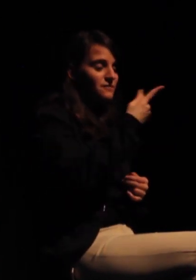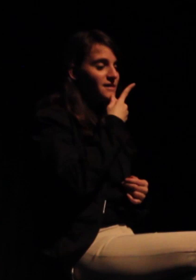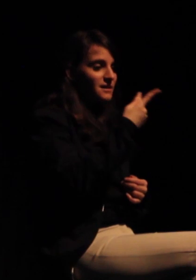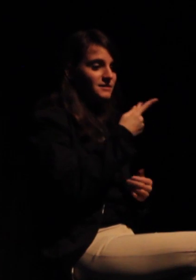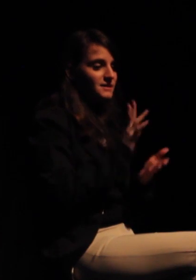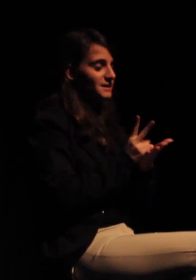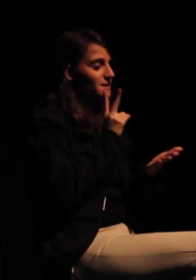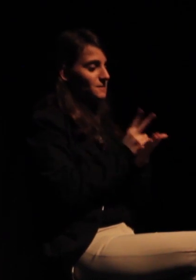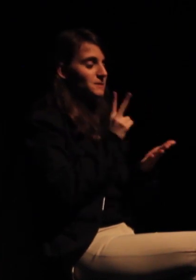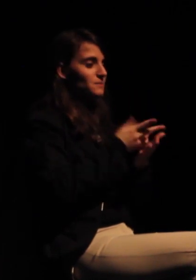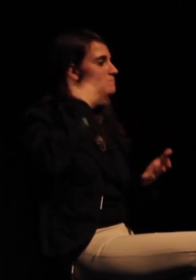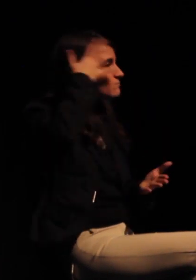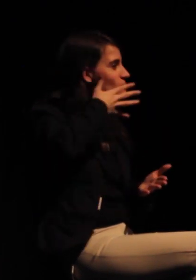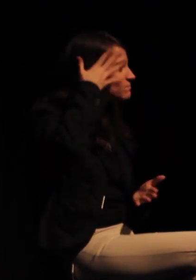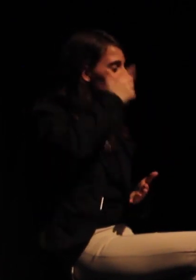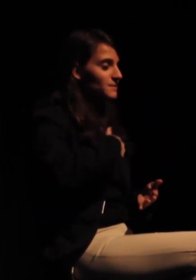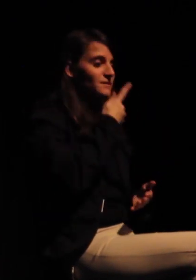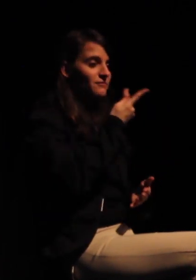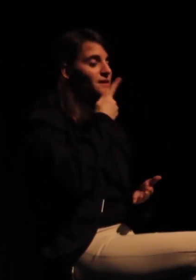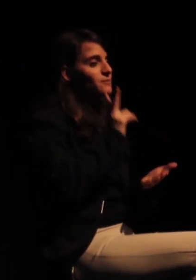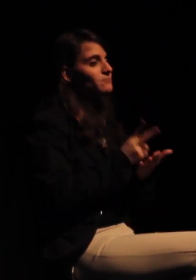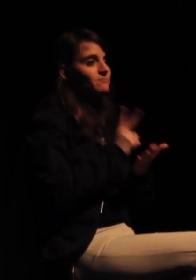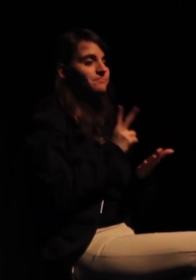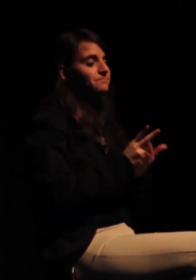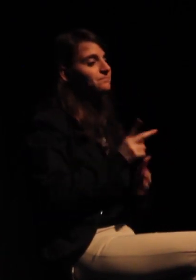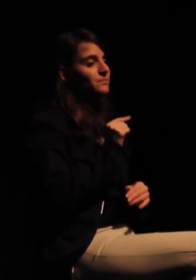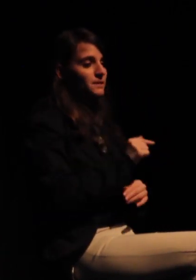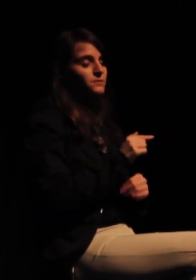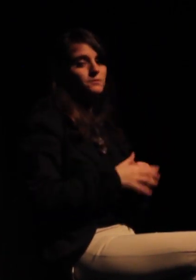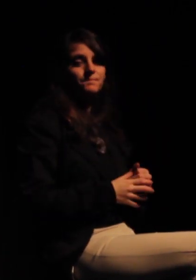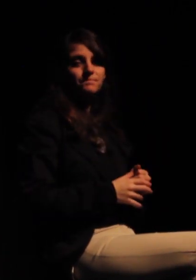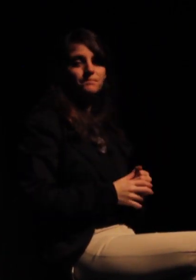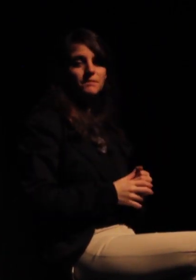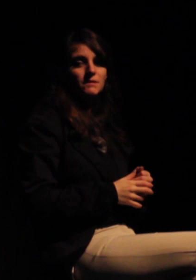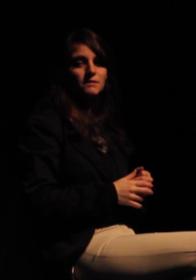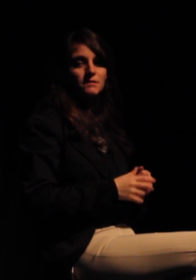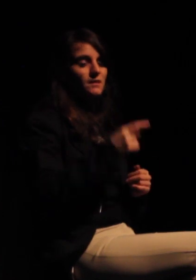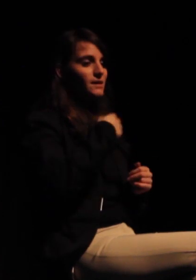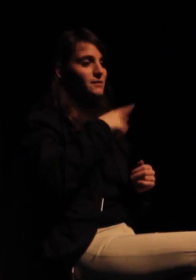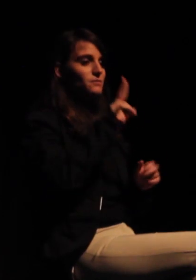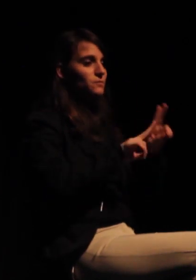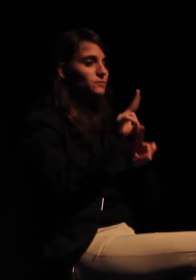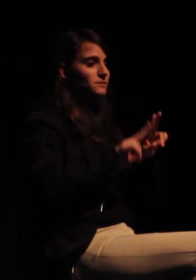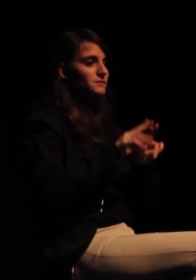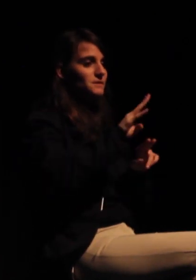no discurso de posse. Eu não sei se vocês viram a versão, eles não usam black tie.